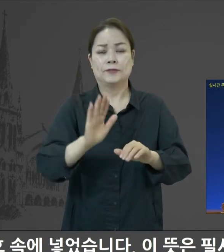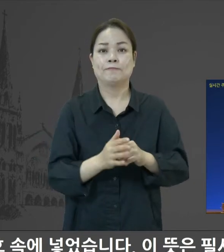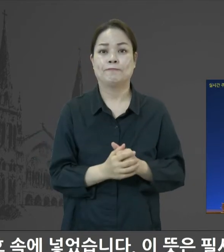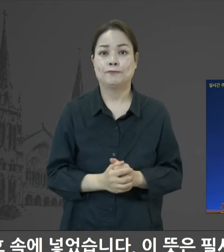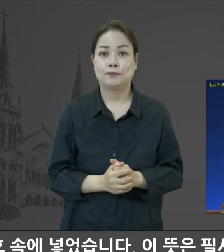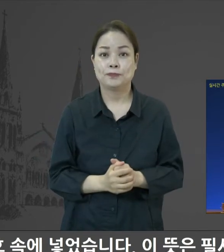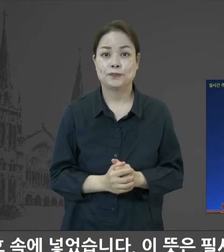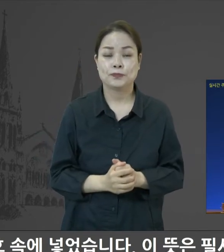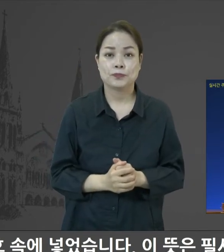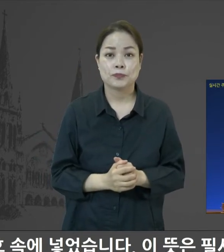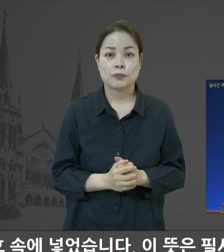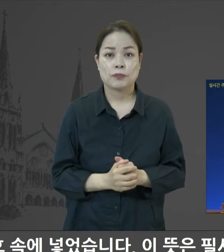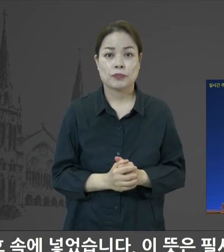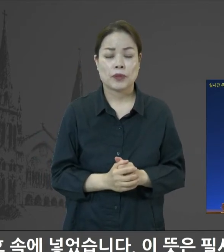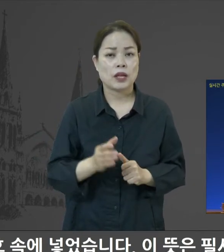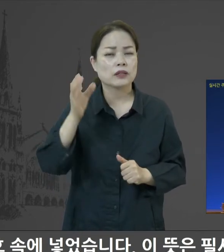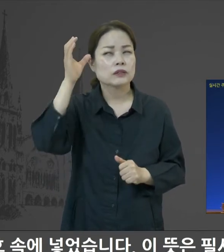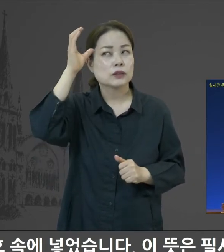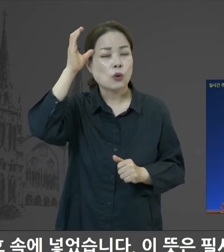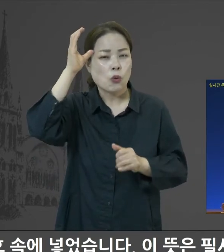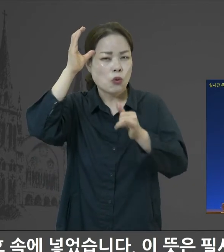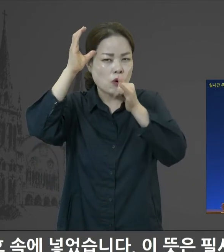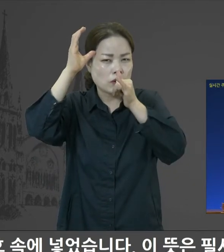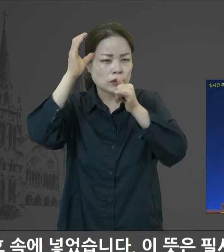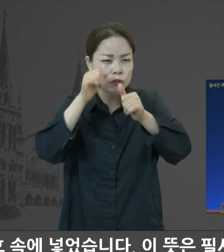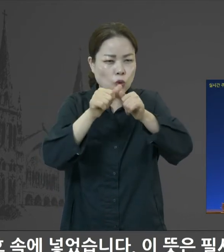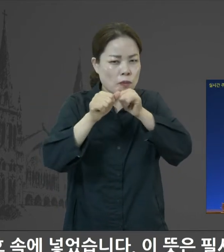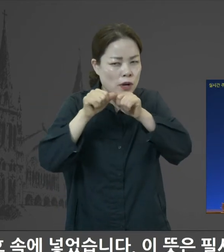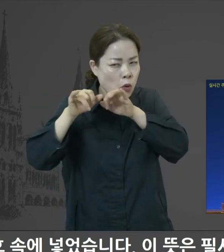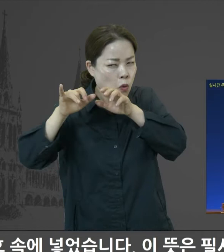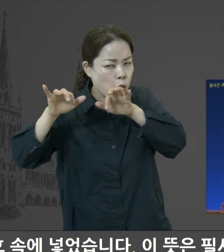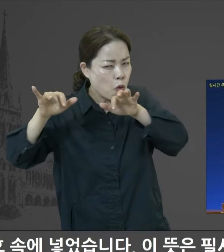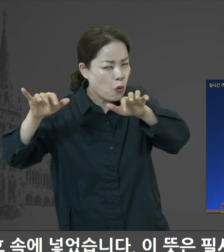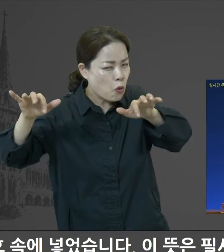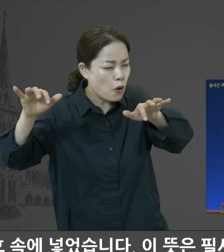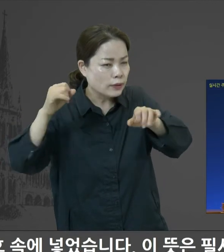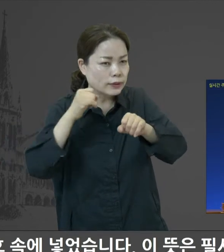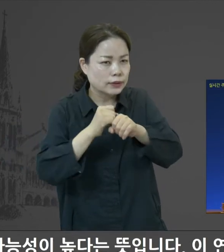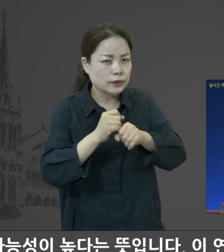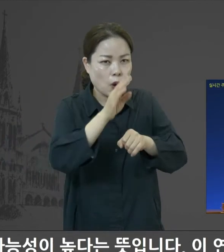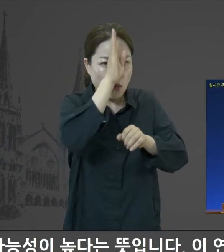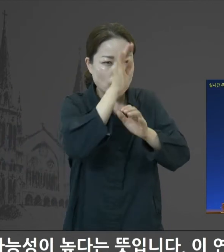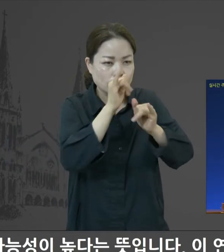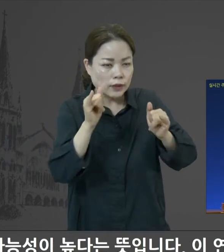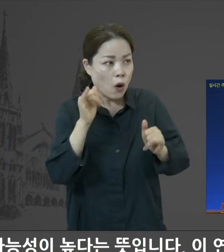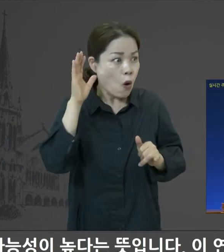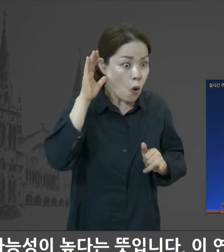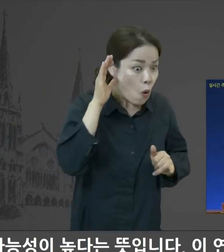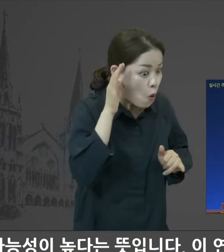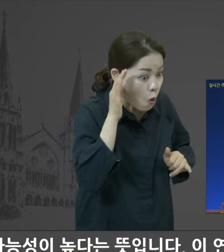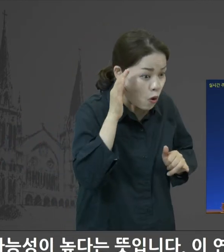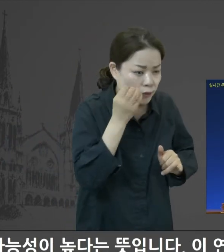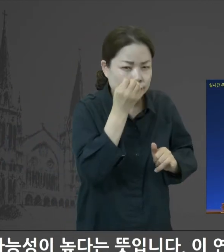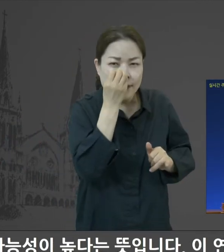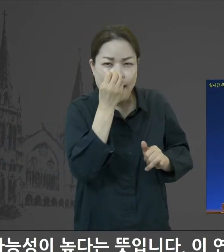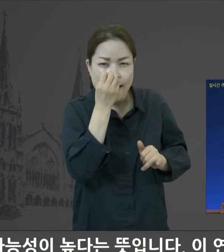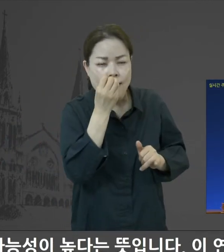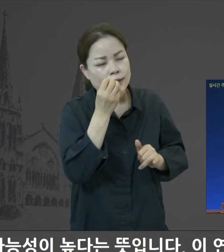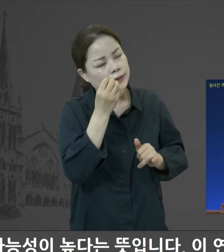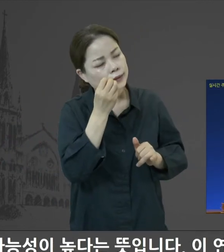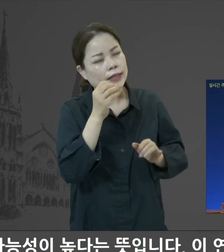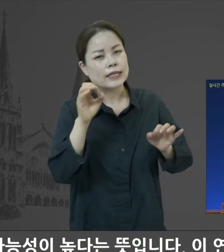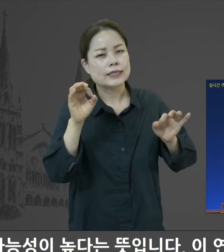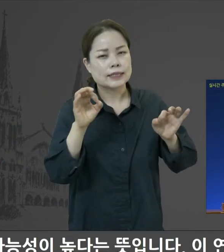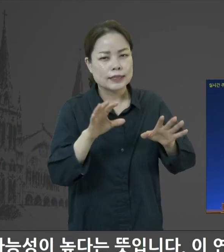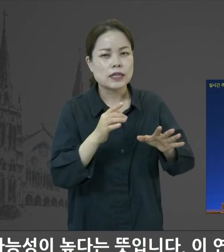것입니다. 물론 기대감이 있었겠죠. 소문에 의한 환자들은 기대감을 가지고 있었기 때문에 일시적인 치료는